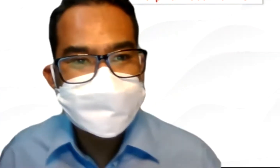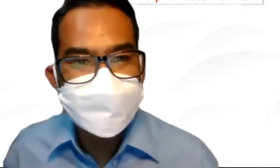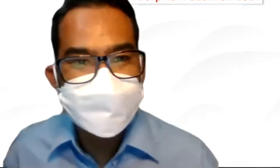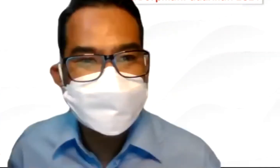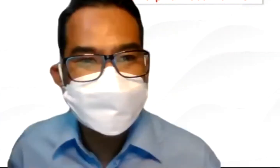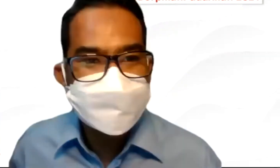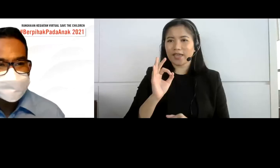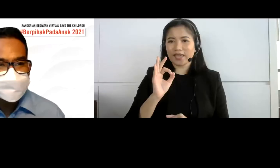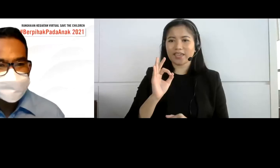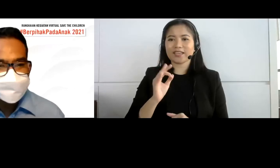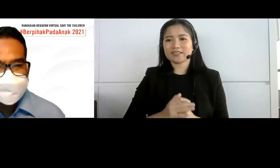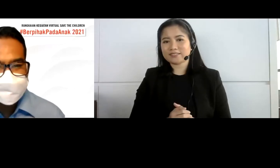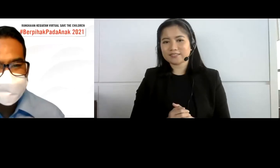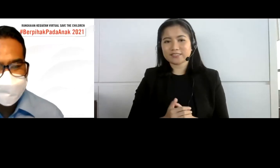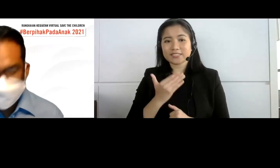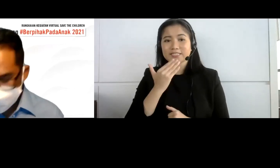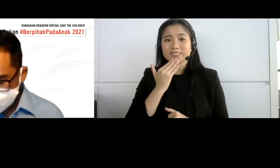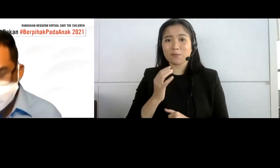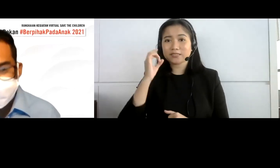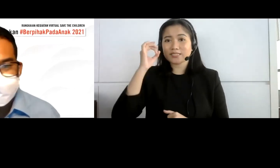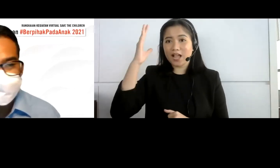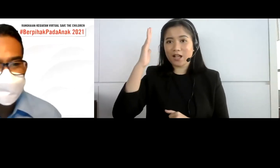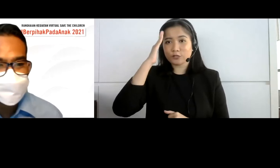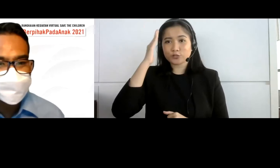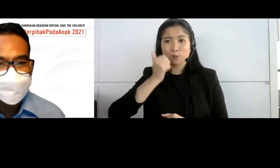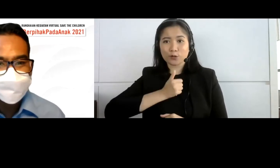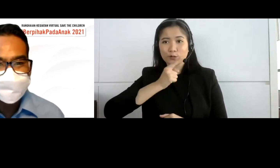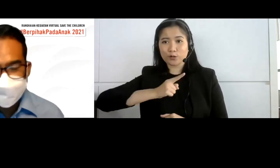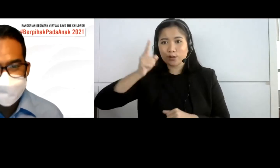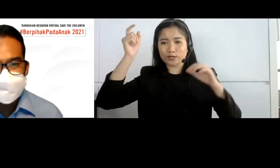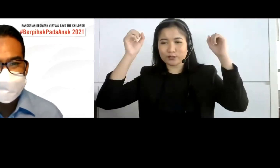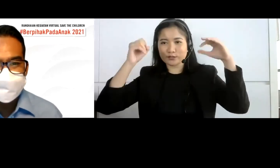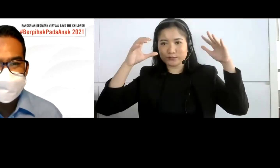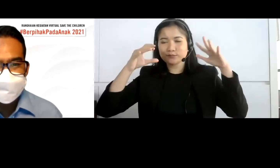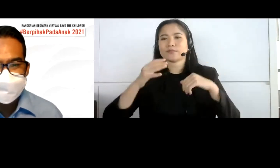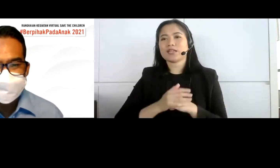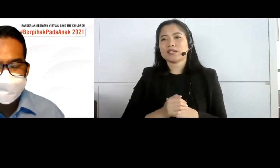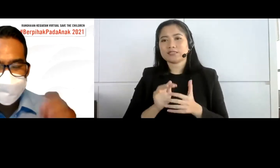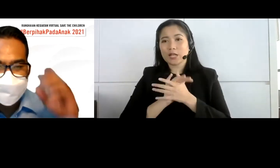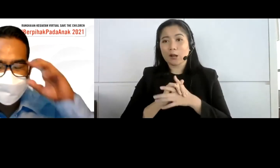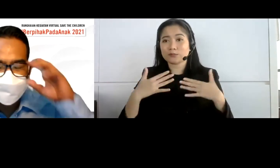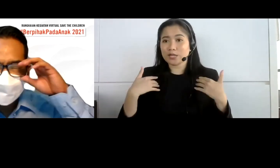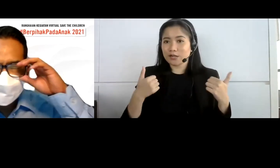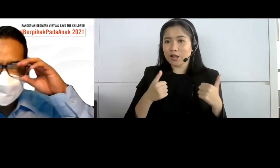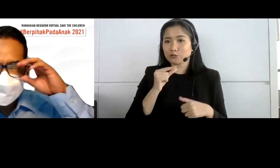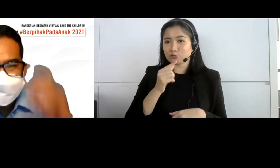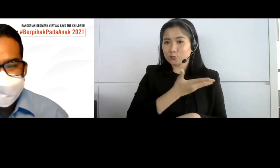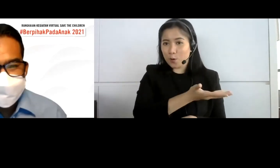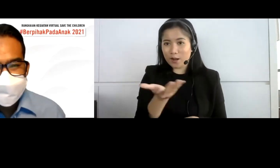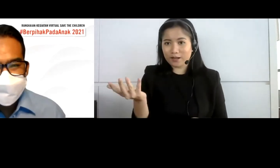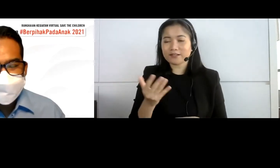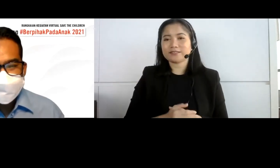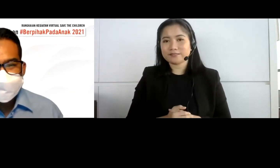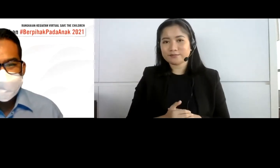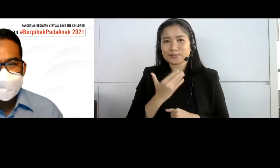Baik, selamat siang. Assalamualaikum warahmatullahi wabarakatuh. Salam sejahtera bagi kita semua.